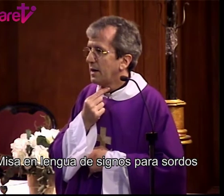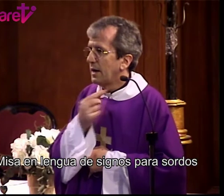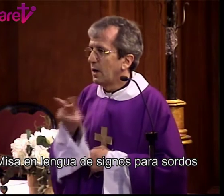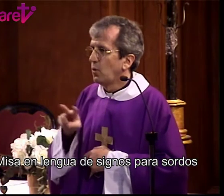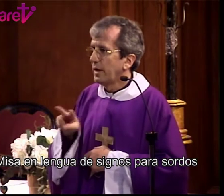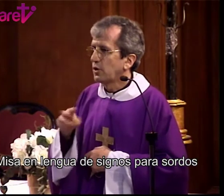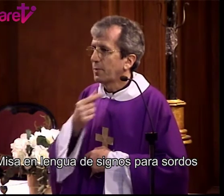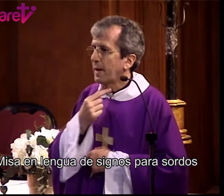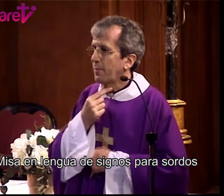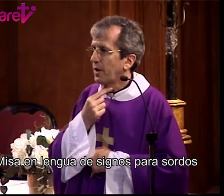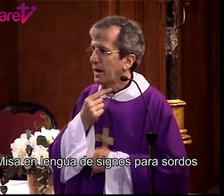¿Algún lector para poner la voz?